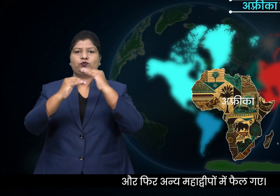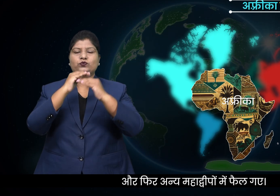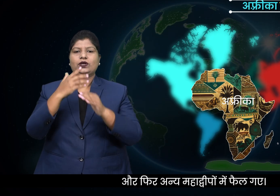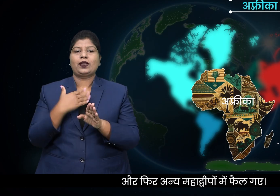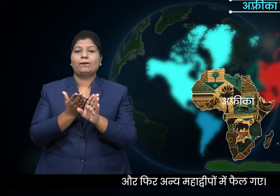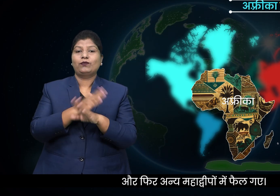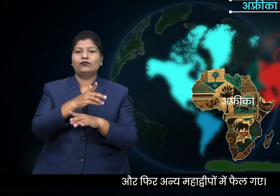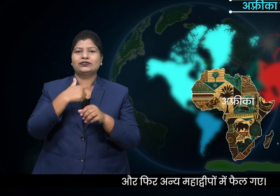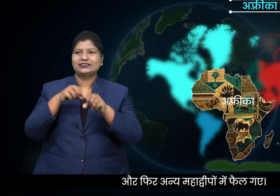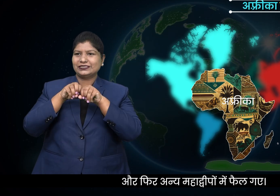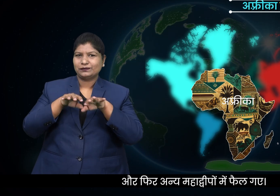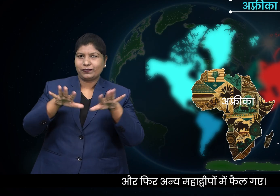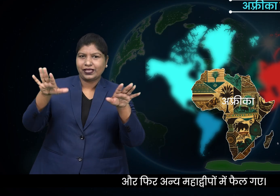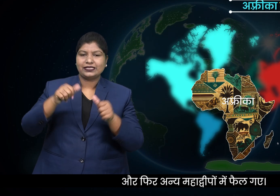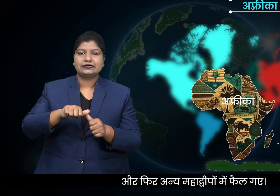गए।